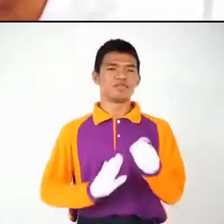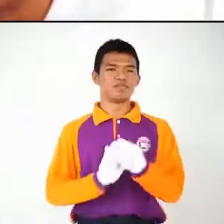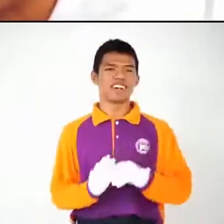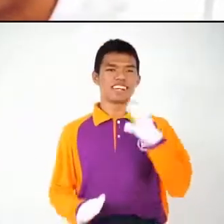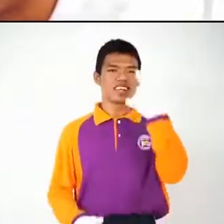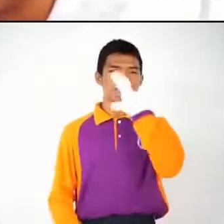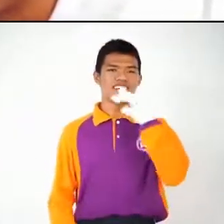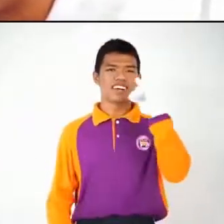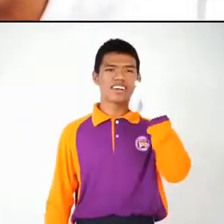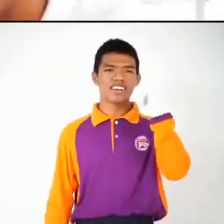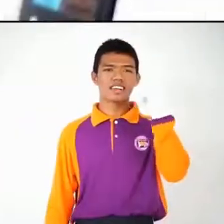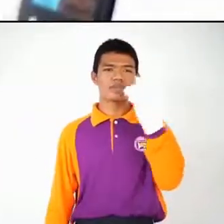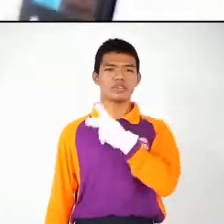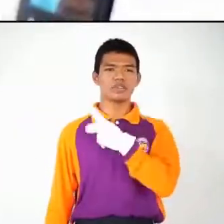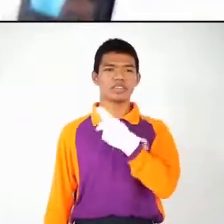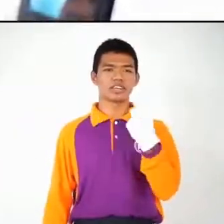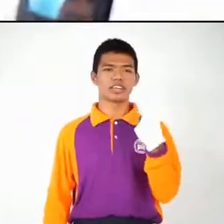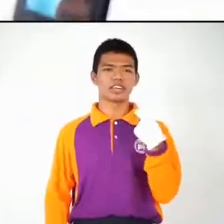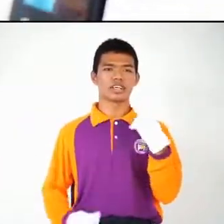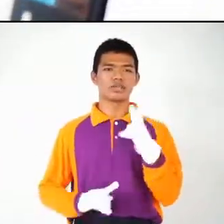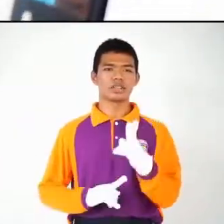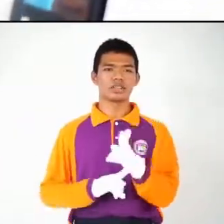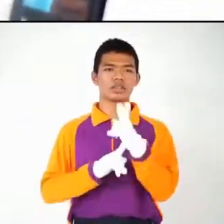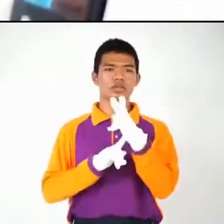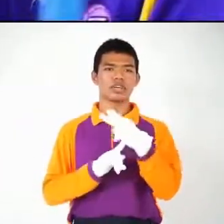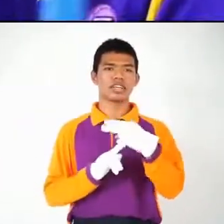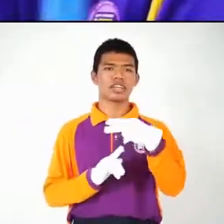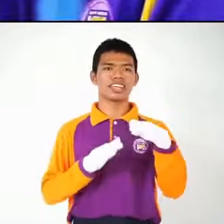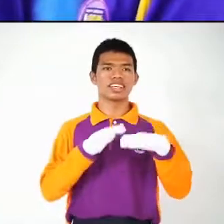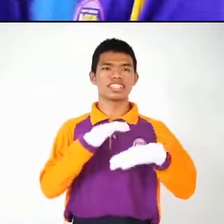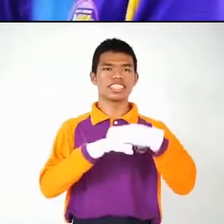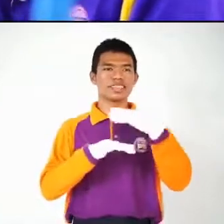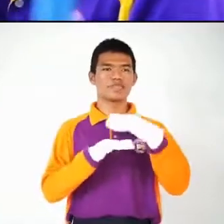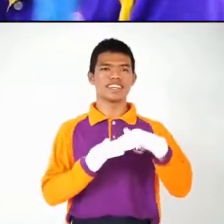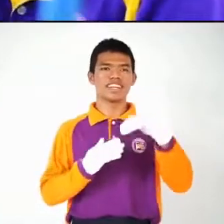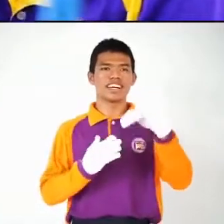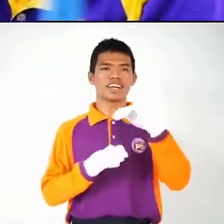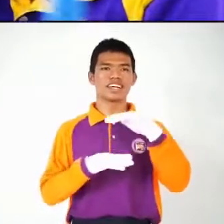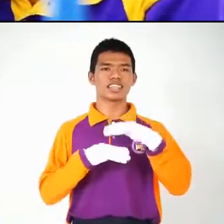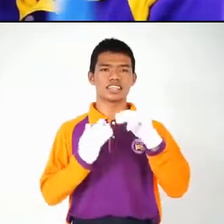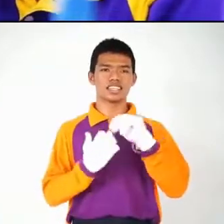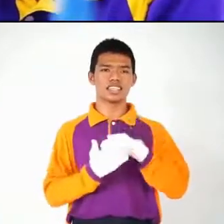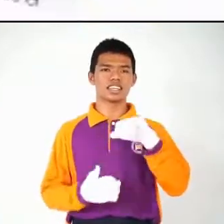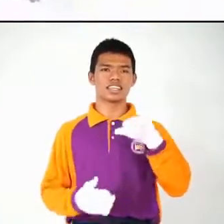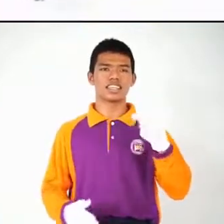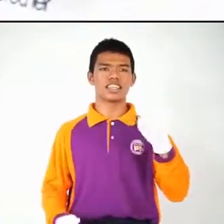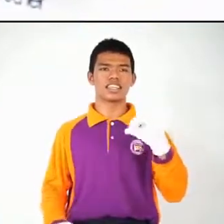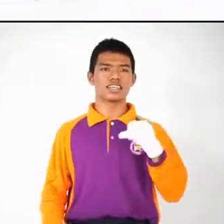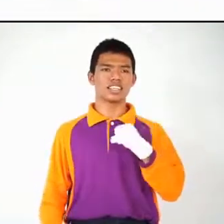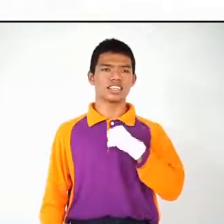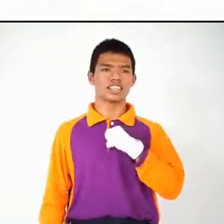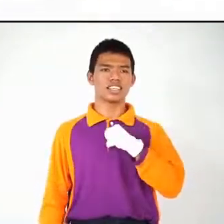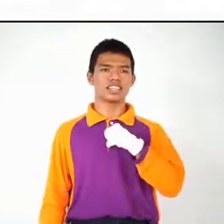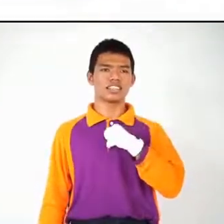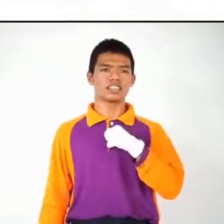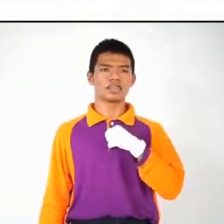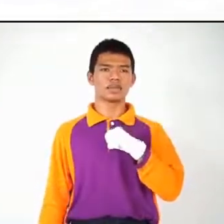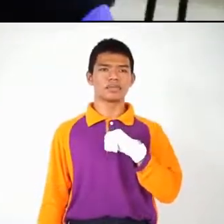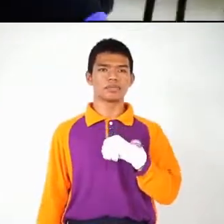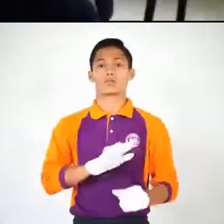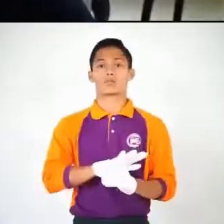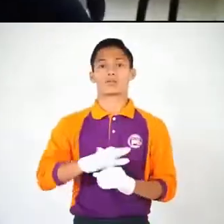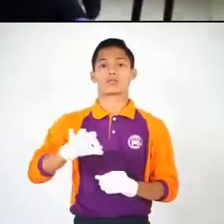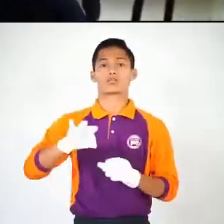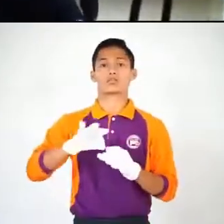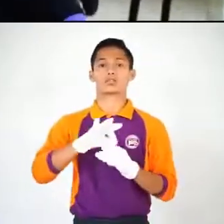menimba ilmu kami utamakan membina keyakinan diri